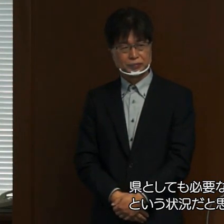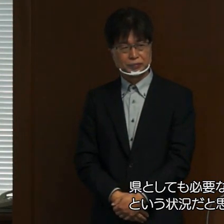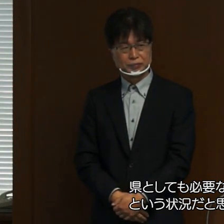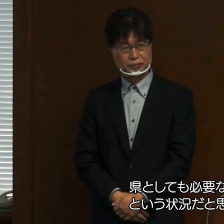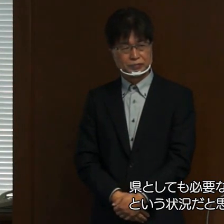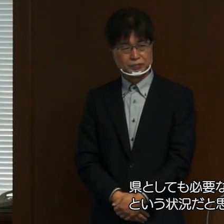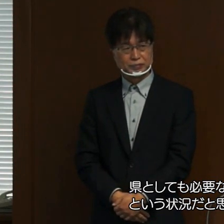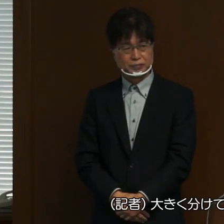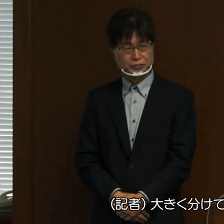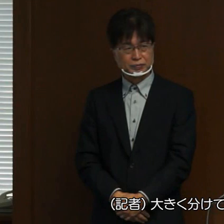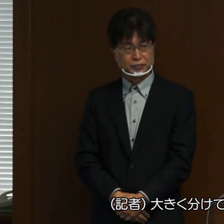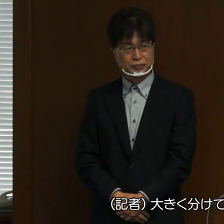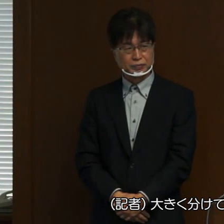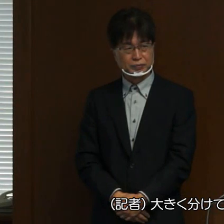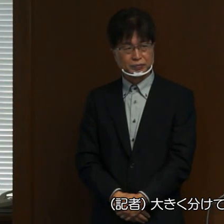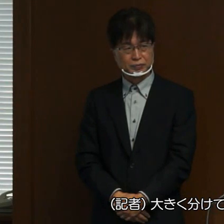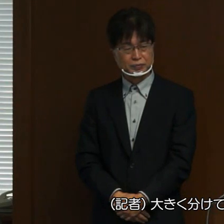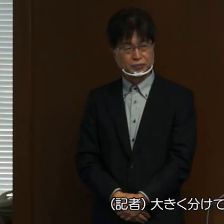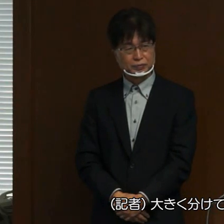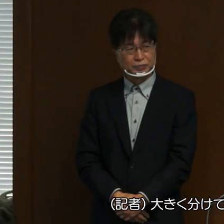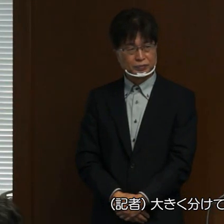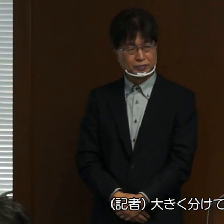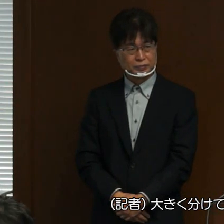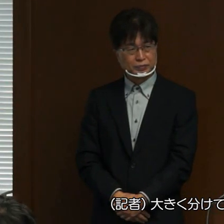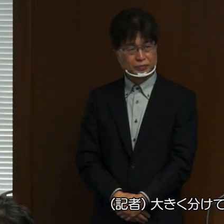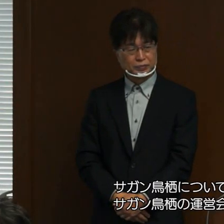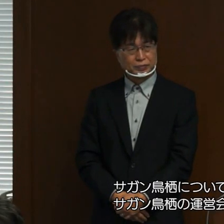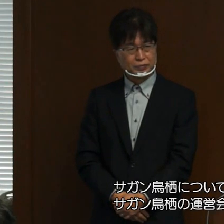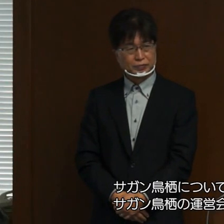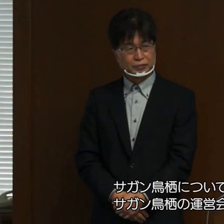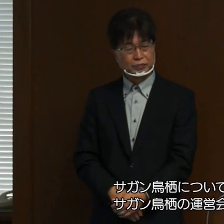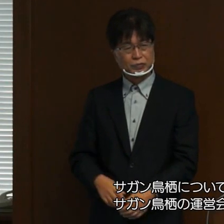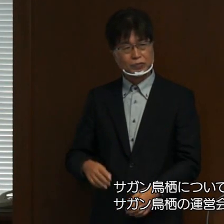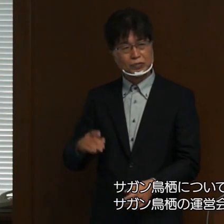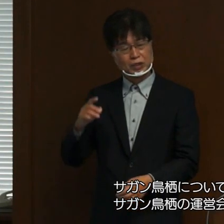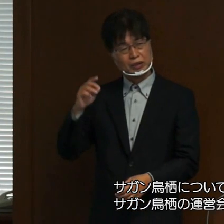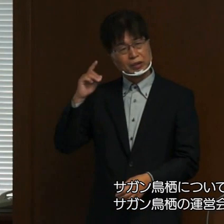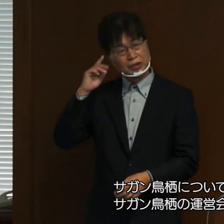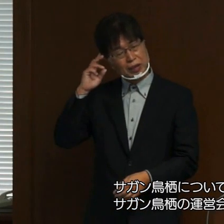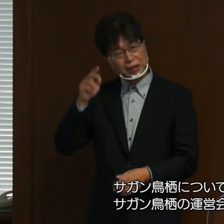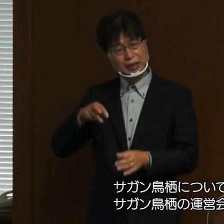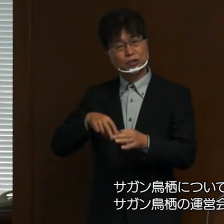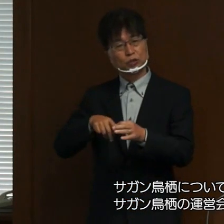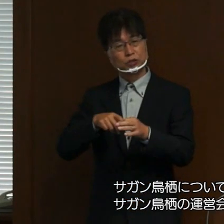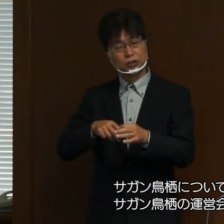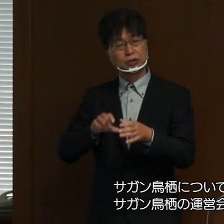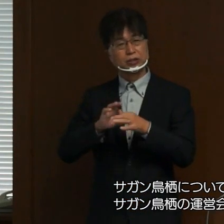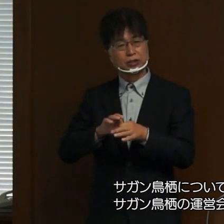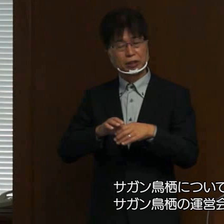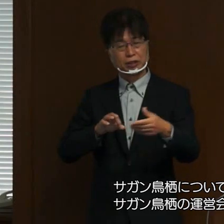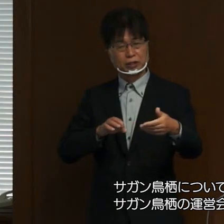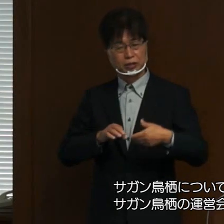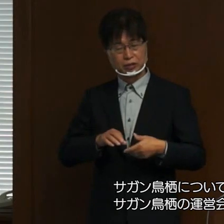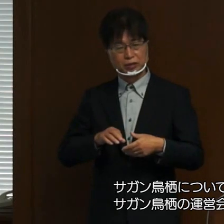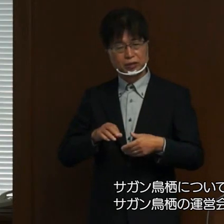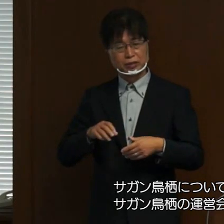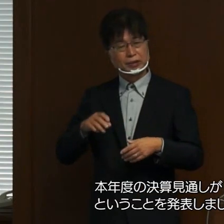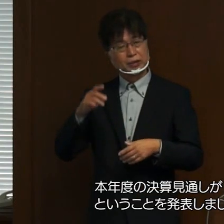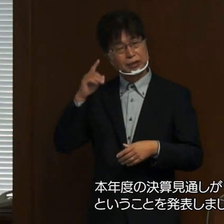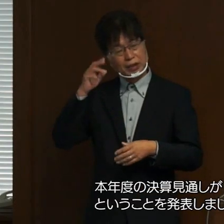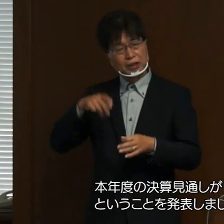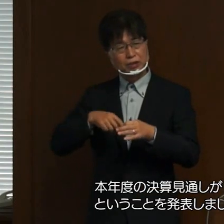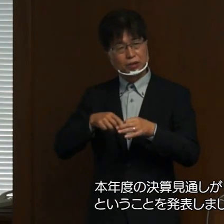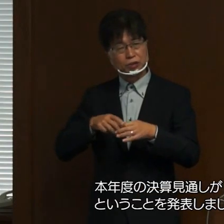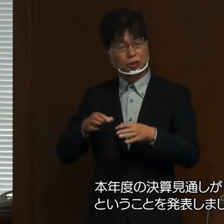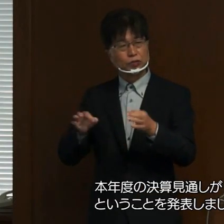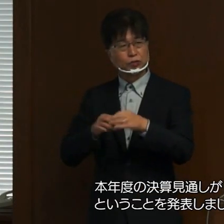西日本新聞です。大きく分けて2種類質問します。サバントスについてなんですけれども、サバントスの運営会社が今